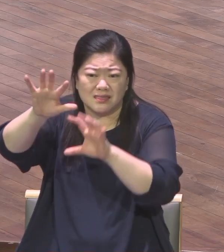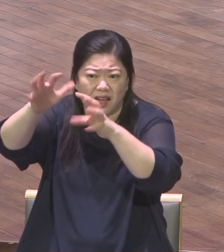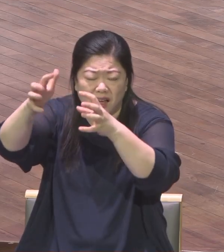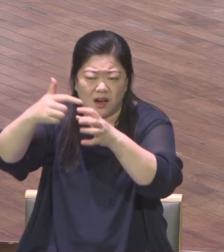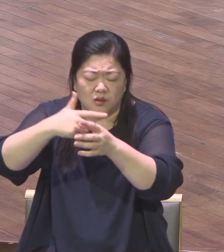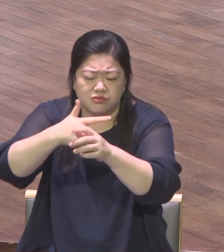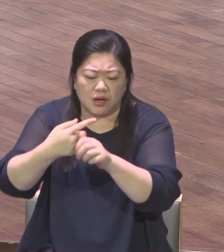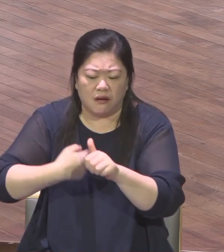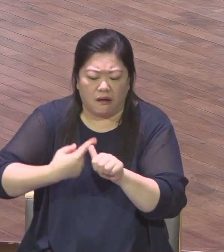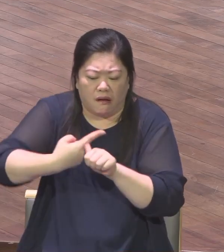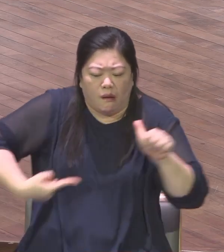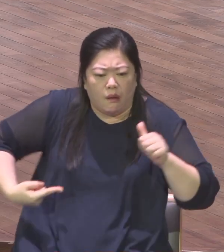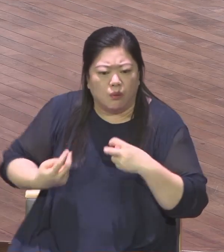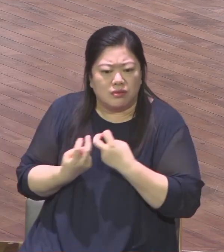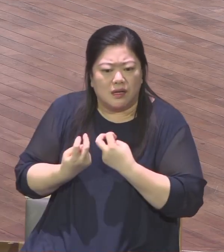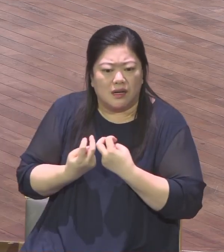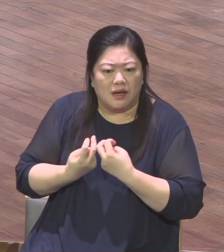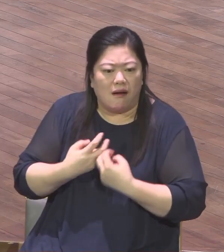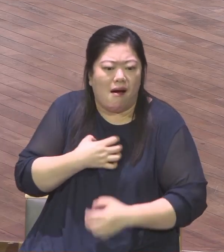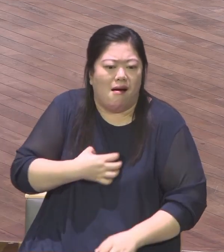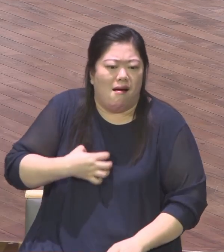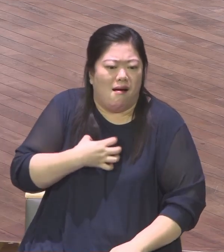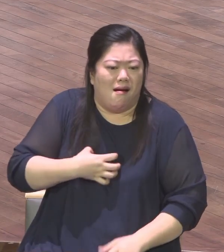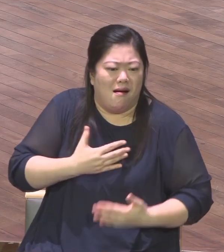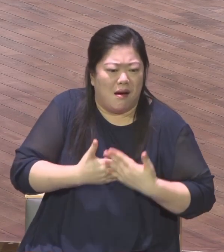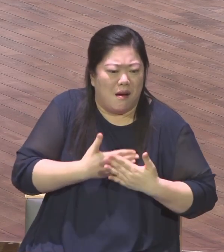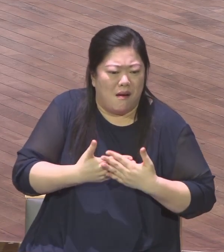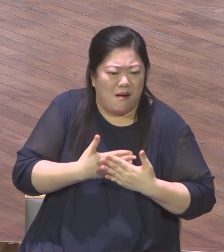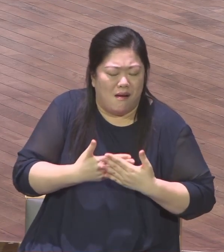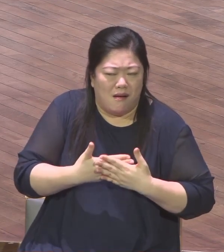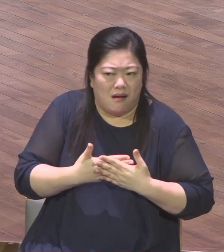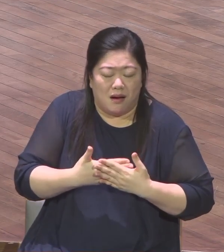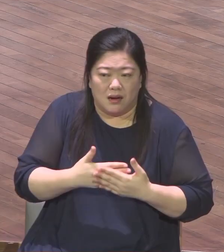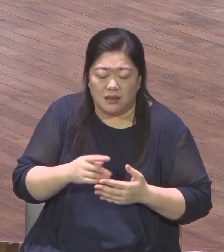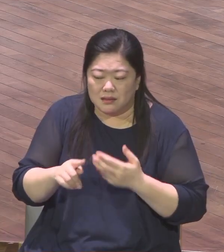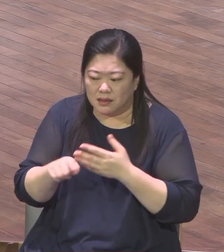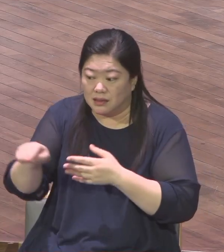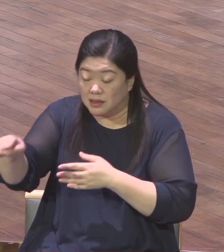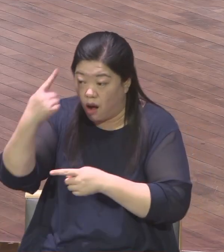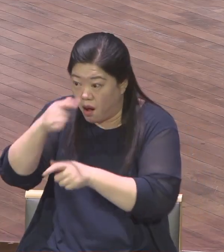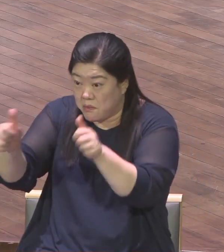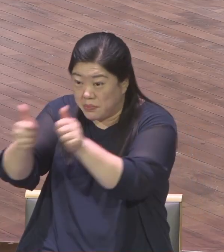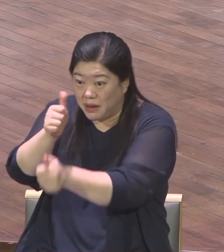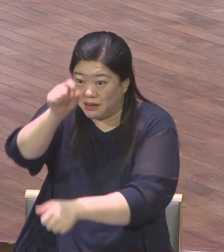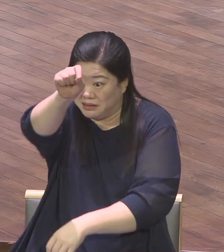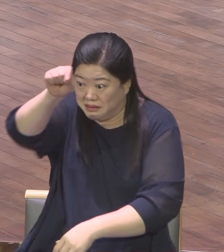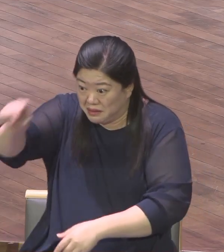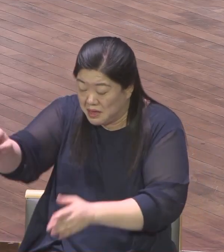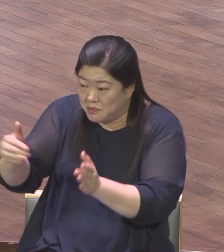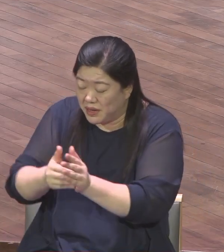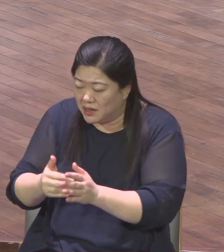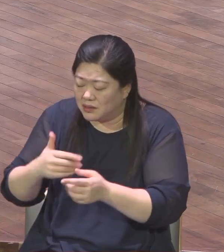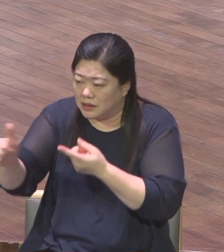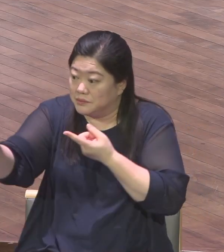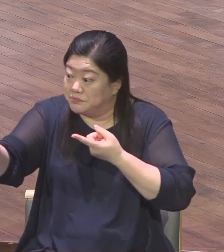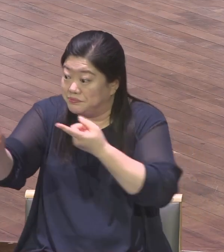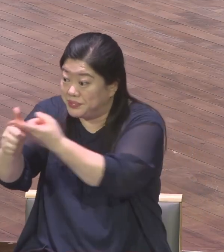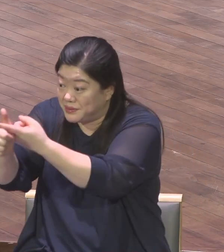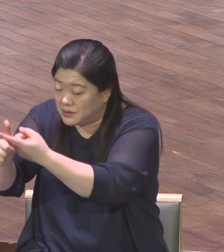사람을 이제 총독으로 세웠단 말이에요. 총독으로 세워놨는데 총독을 죽여버리니까